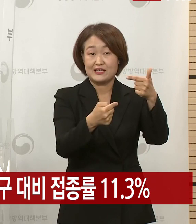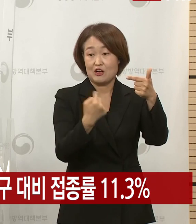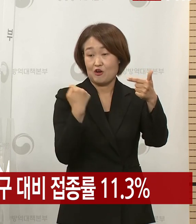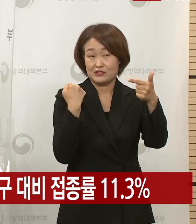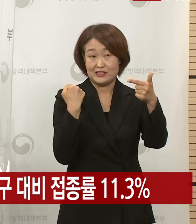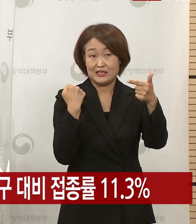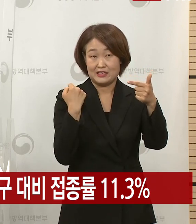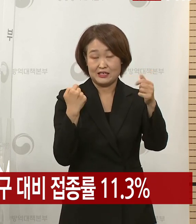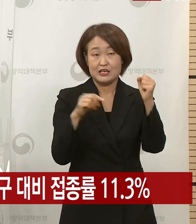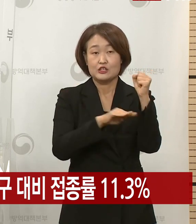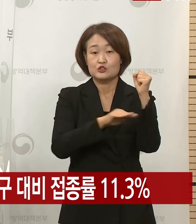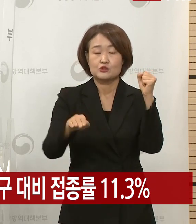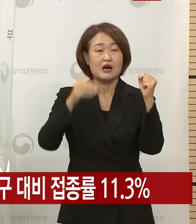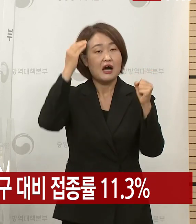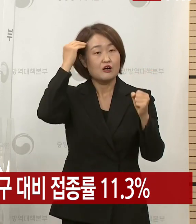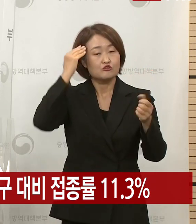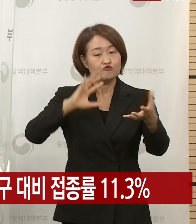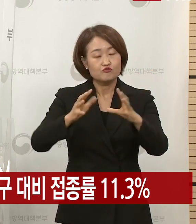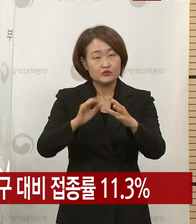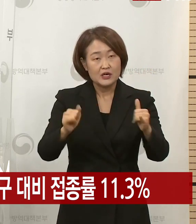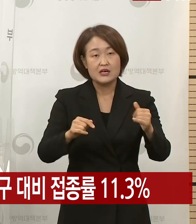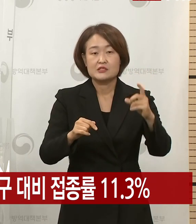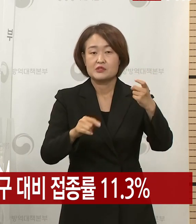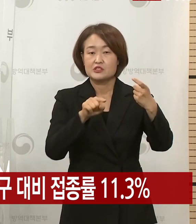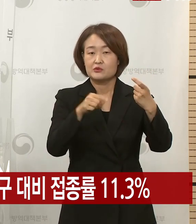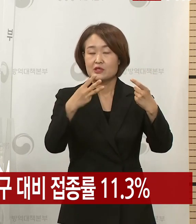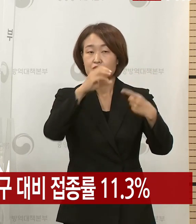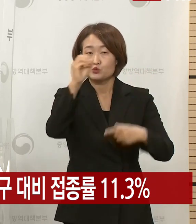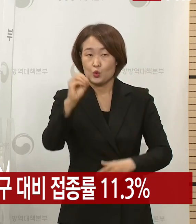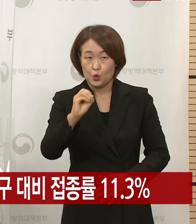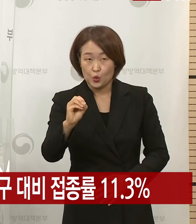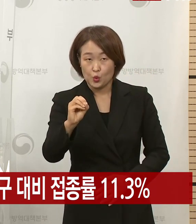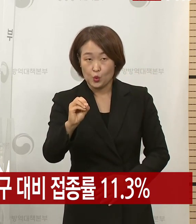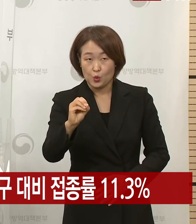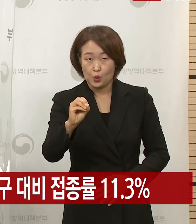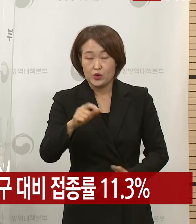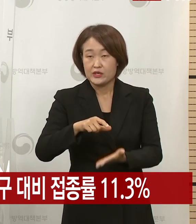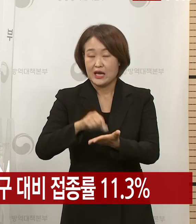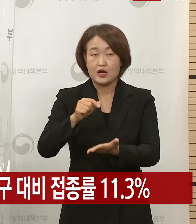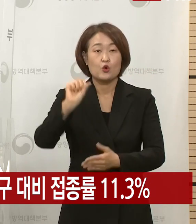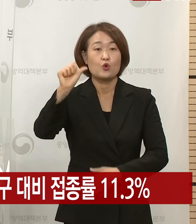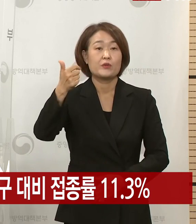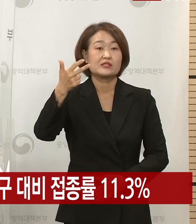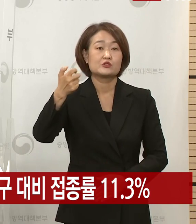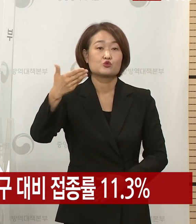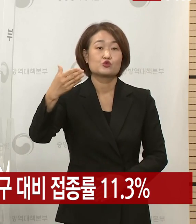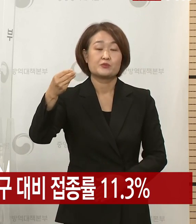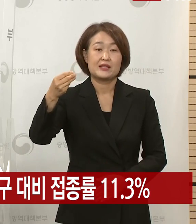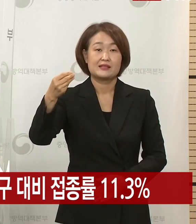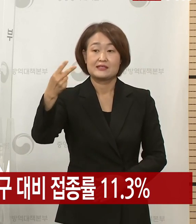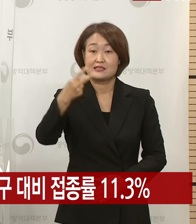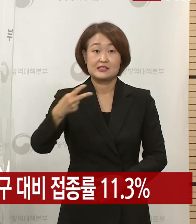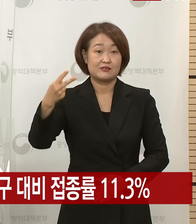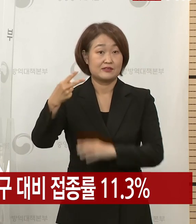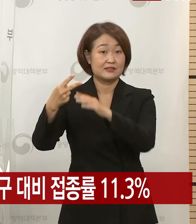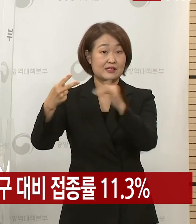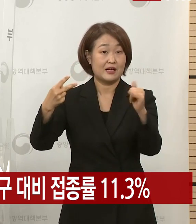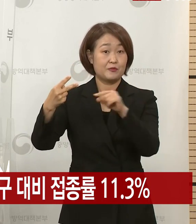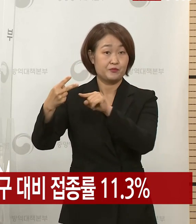기준으로 우리나라 국민의 11.3%인 총 579만 2천